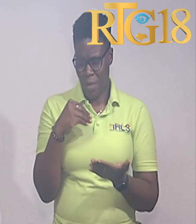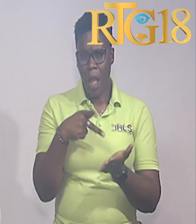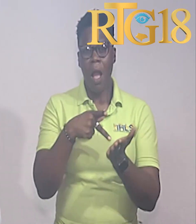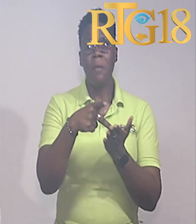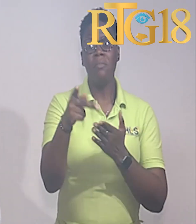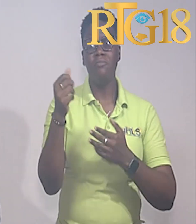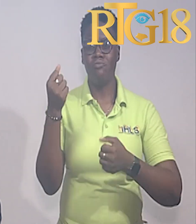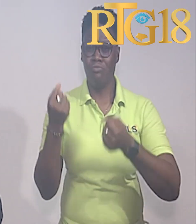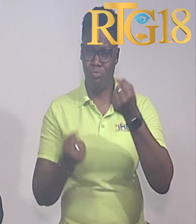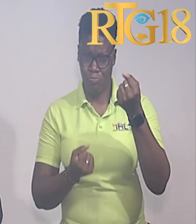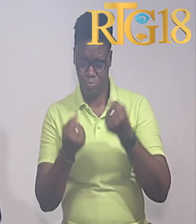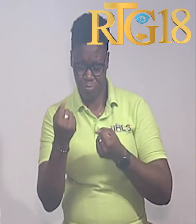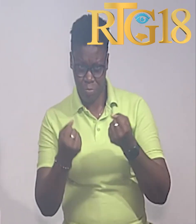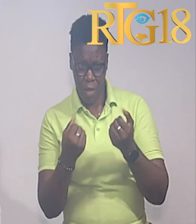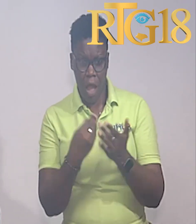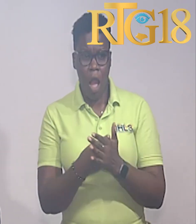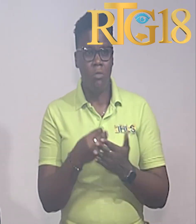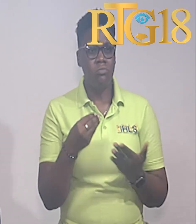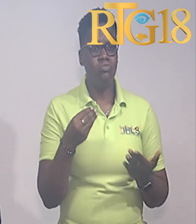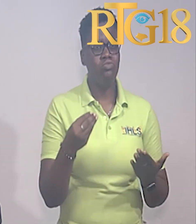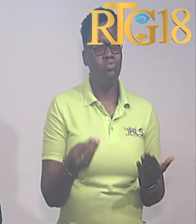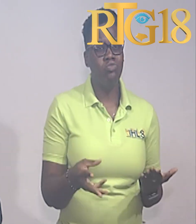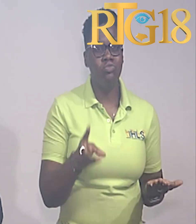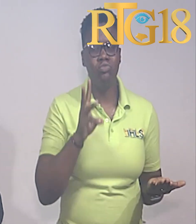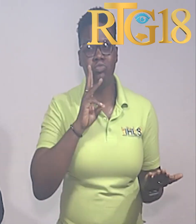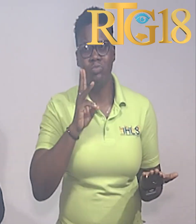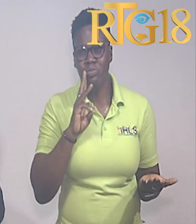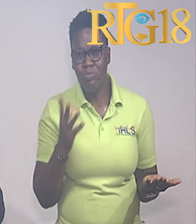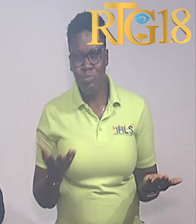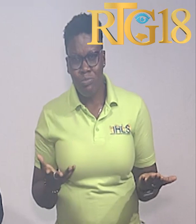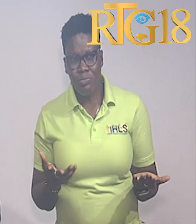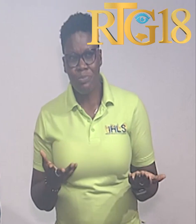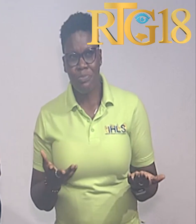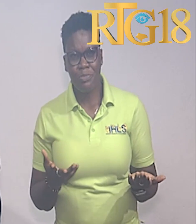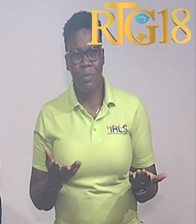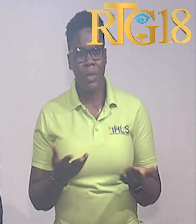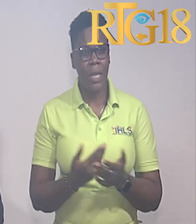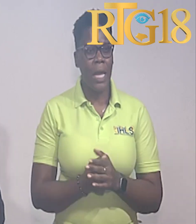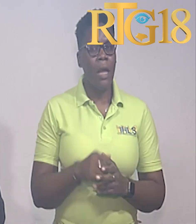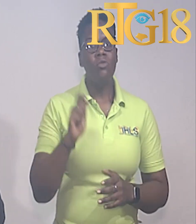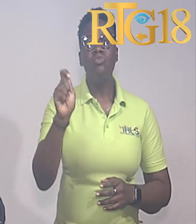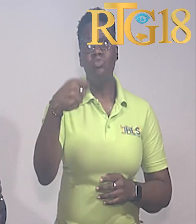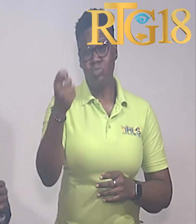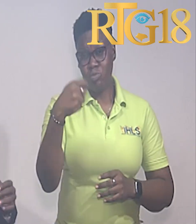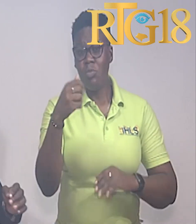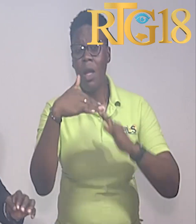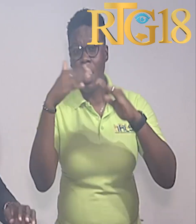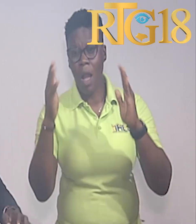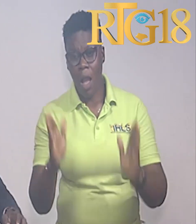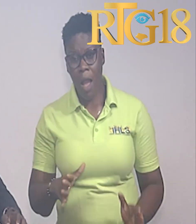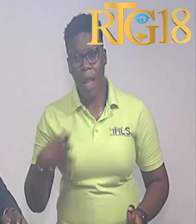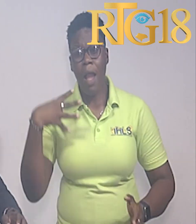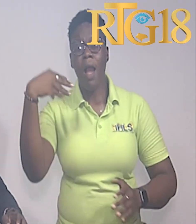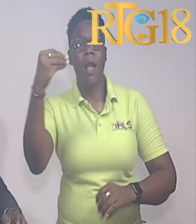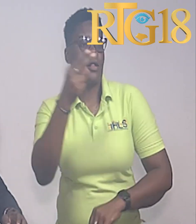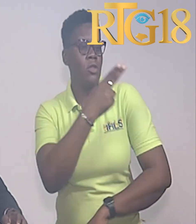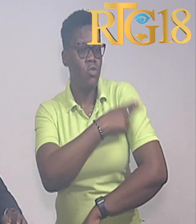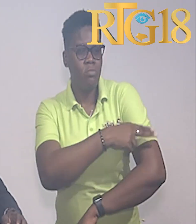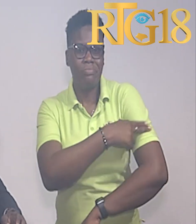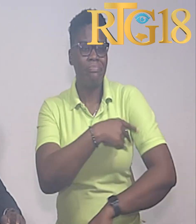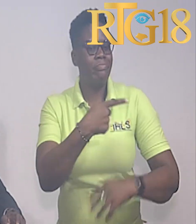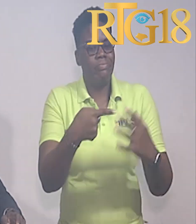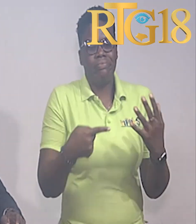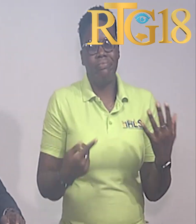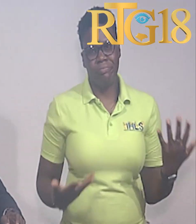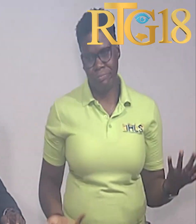payer machine, pour nous acheter de l'eau pour nous boire, pour nous faire mekay, pour nous aller à l'hôpital? Et la